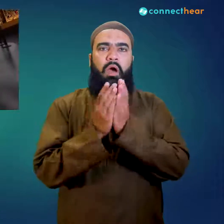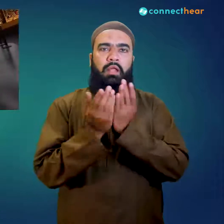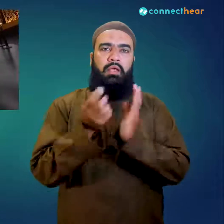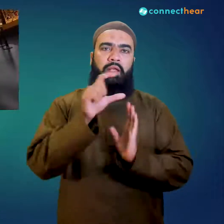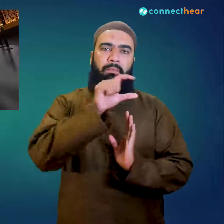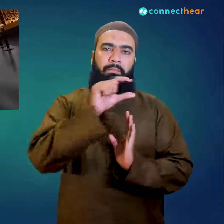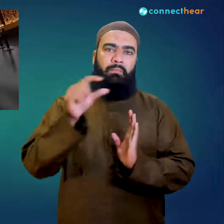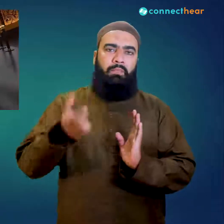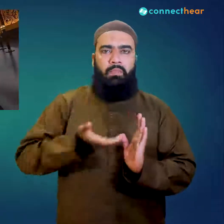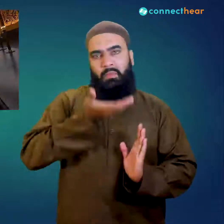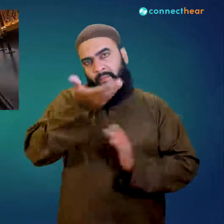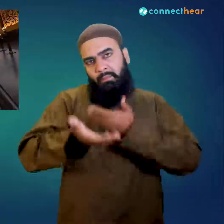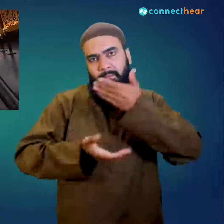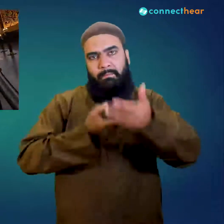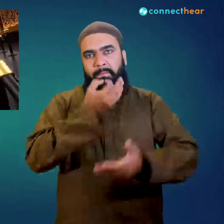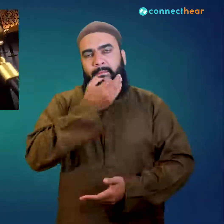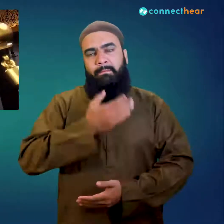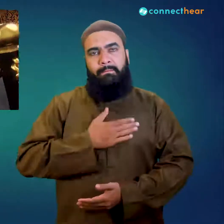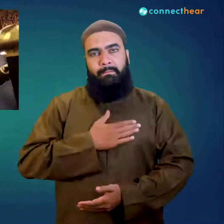افلا